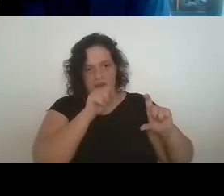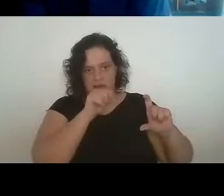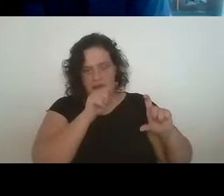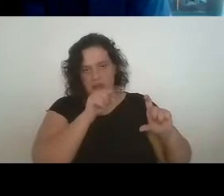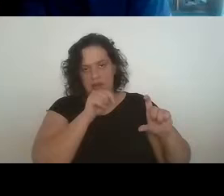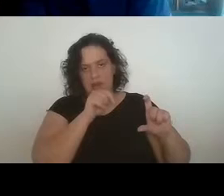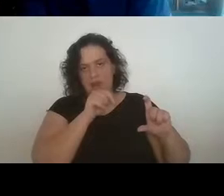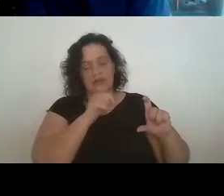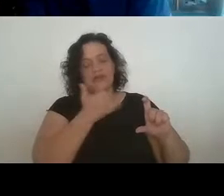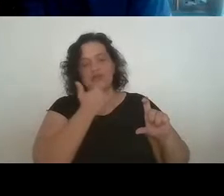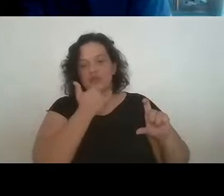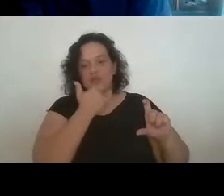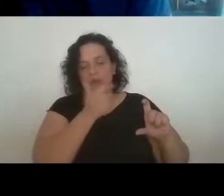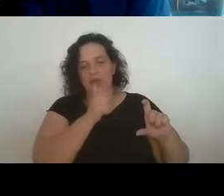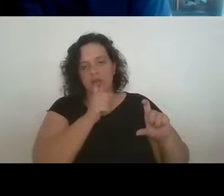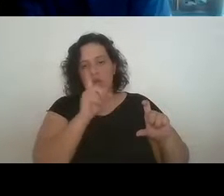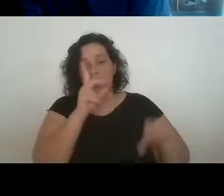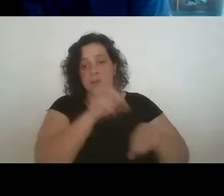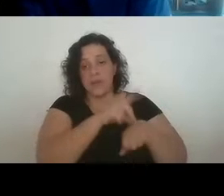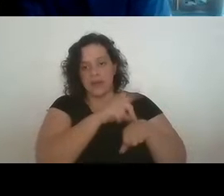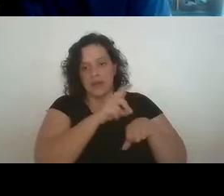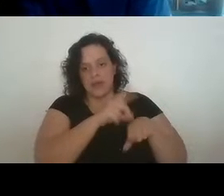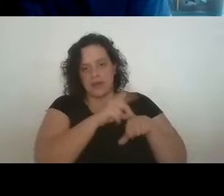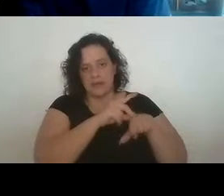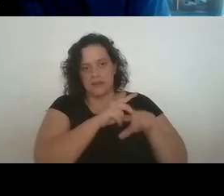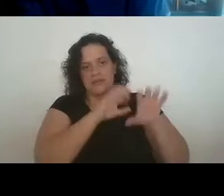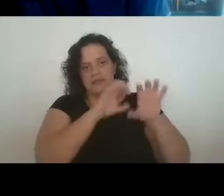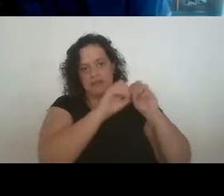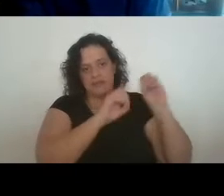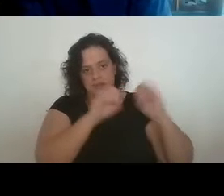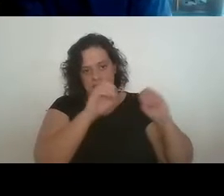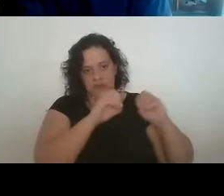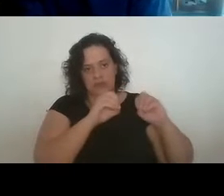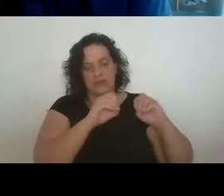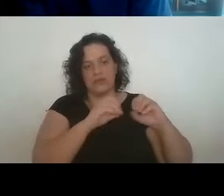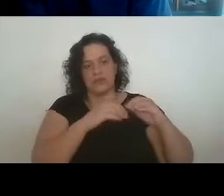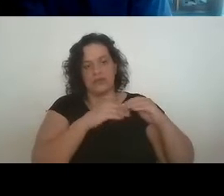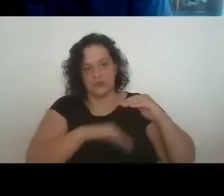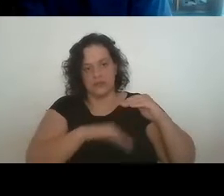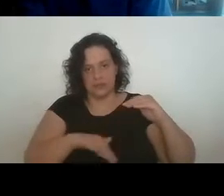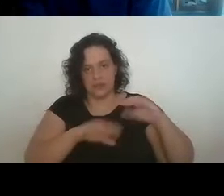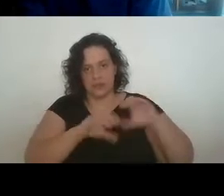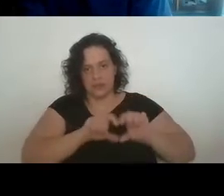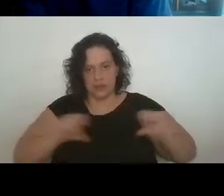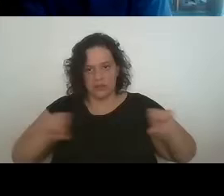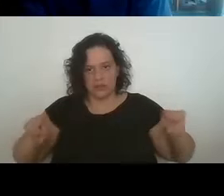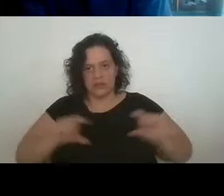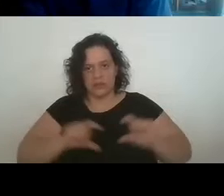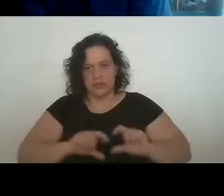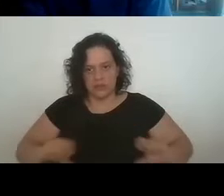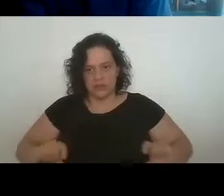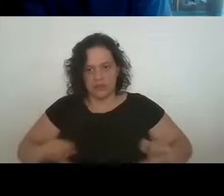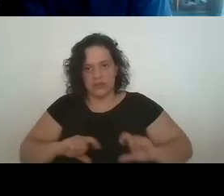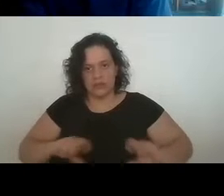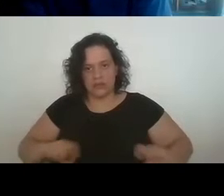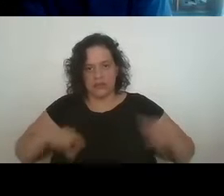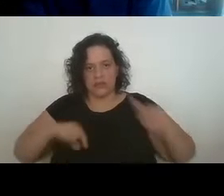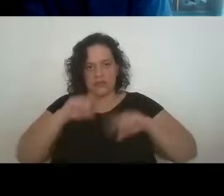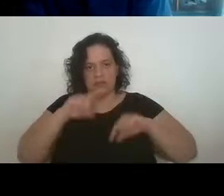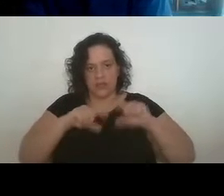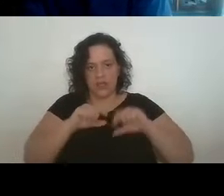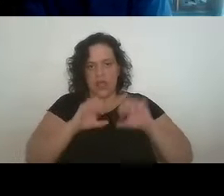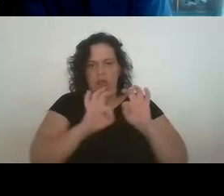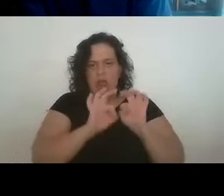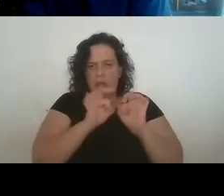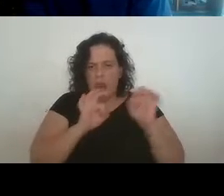camada superficial de pedra. Embaixo da pedra a gente tem camadas de diferentes materiais. Tem uma pedra um pouco menor e